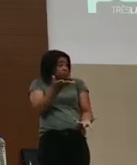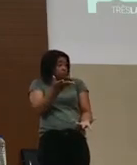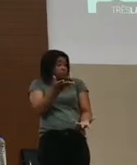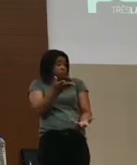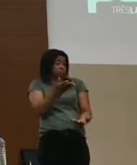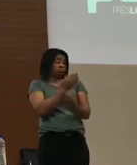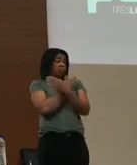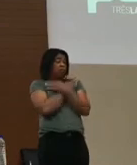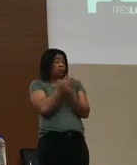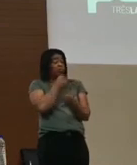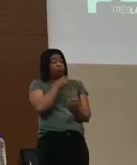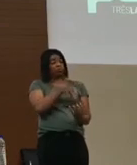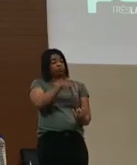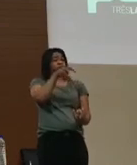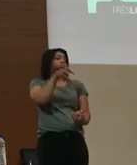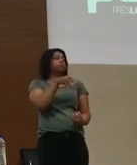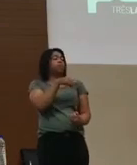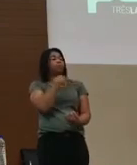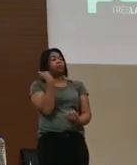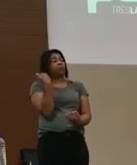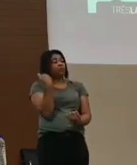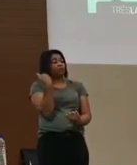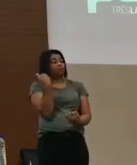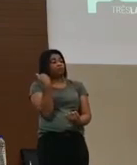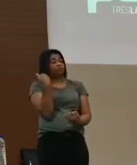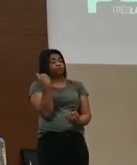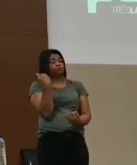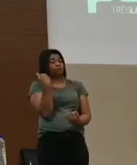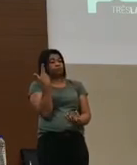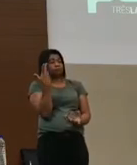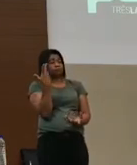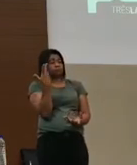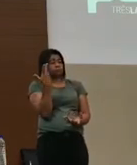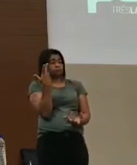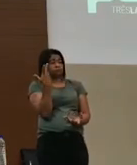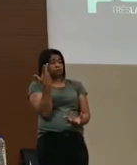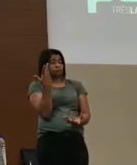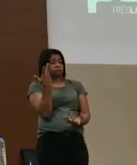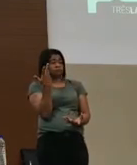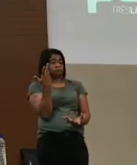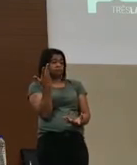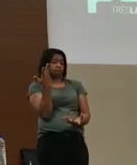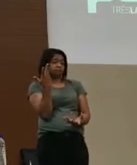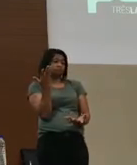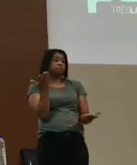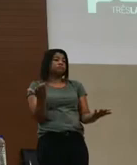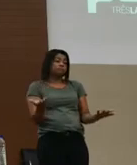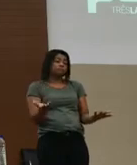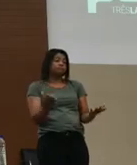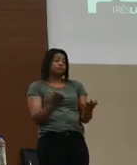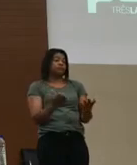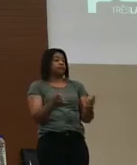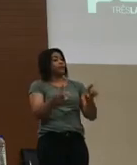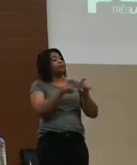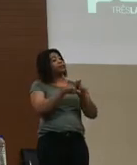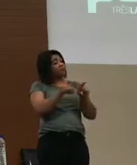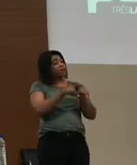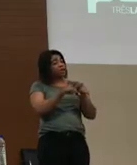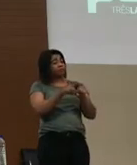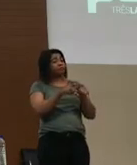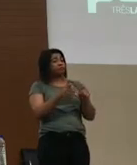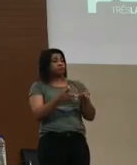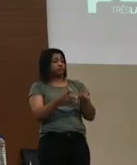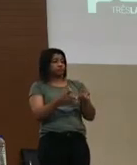idade, porque realmente não, quantos morrem? A maioria morre jovem, a maioria morre de acidente, morre